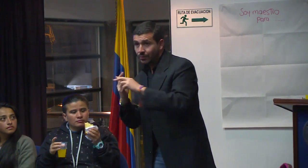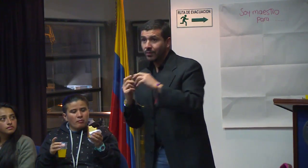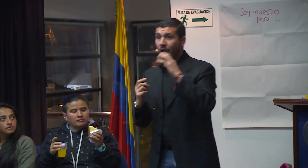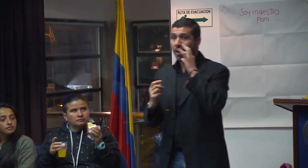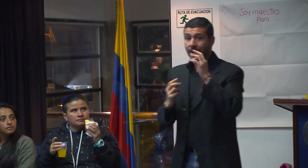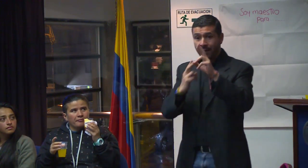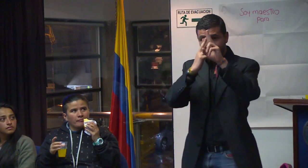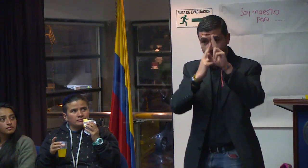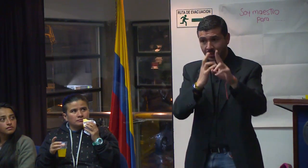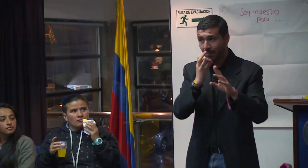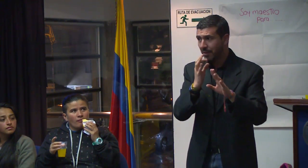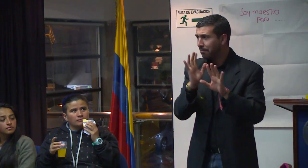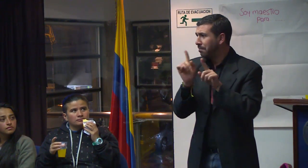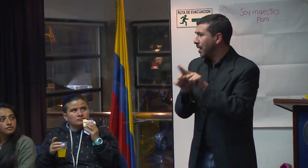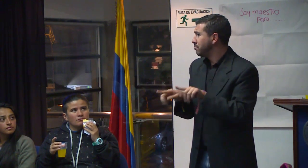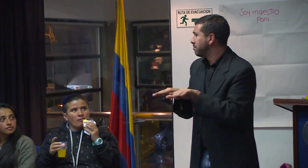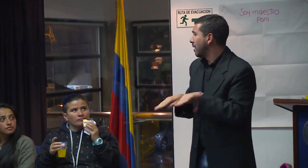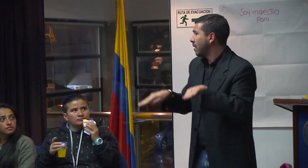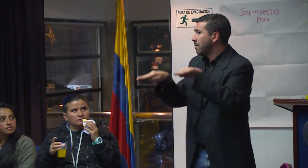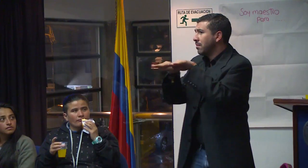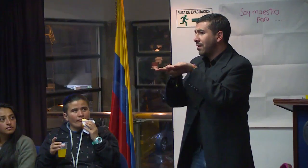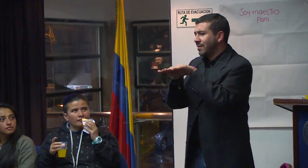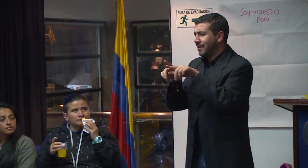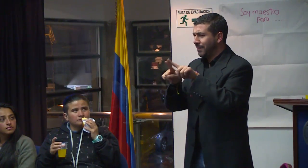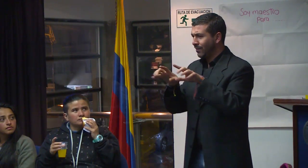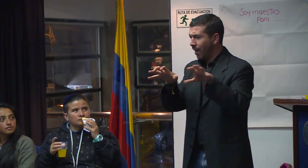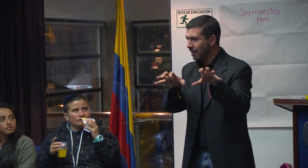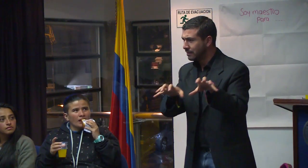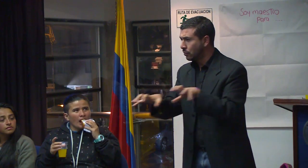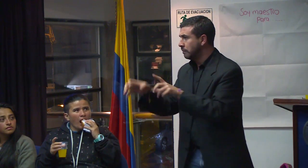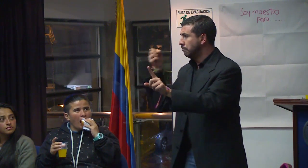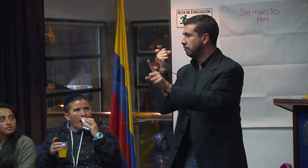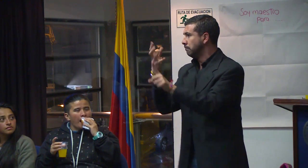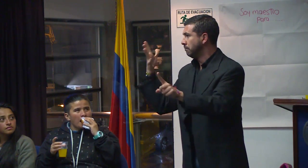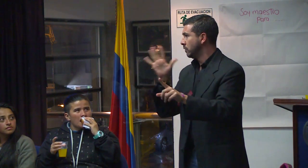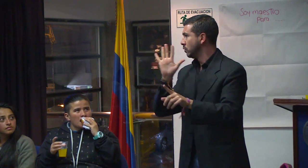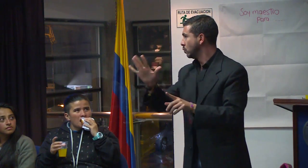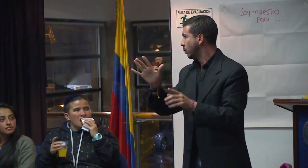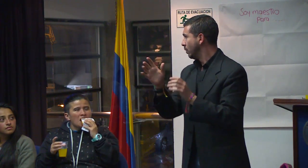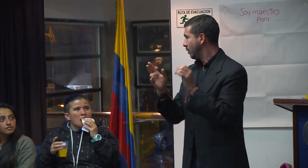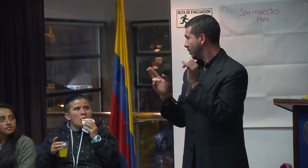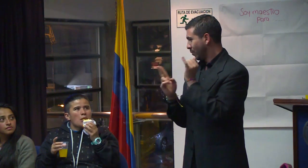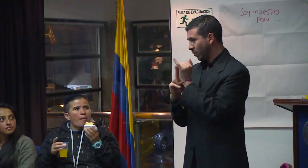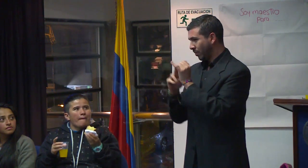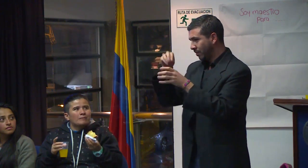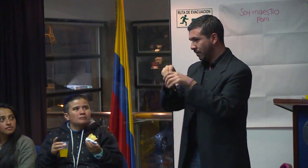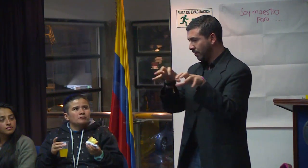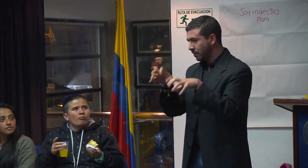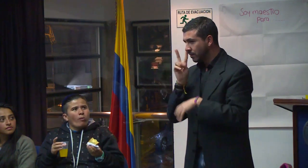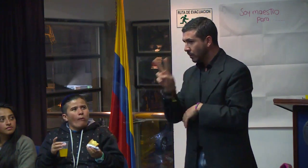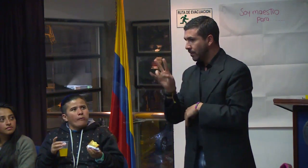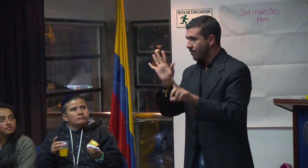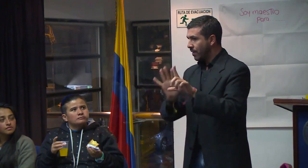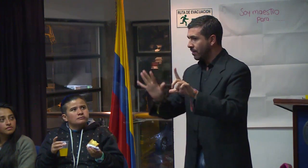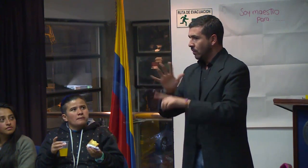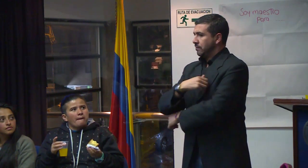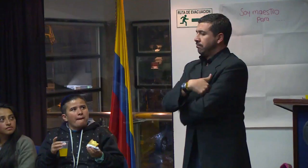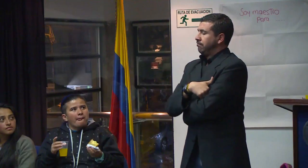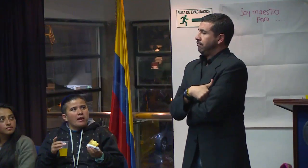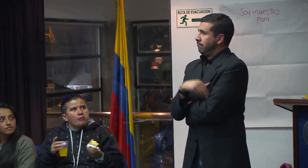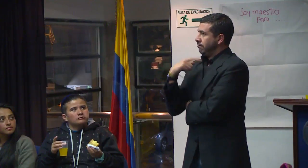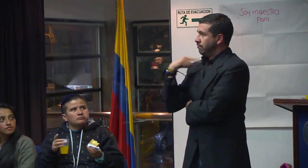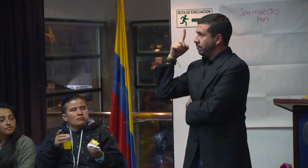Entonces, claro, el respeto a las mujeres, el respeto a los hombres, pero es que el respeto debe ser en equidad, sin importar si es hombre o mujer.